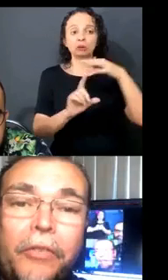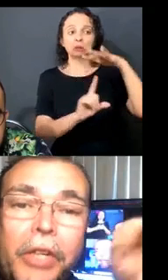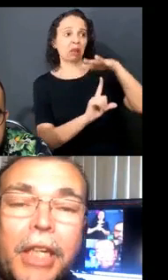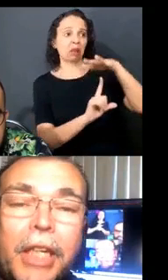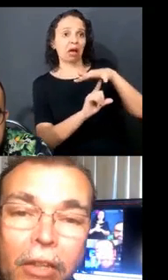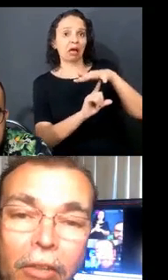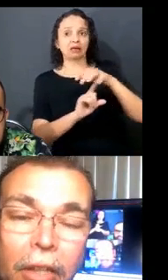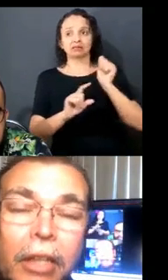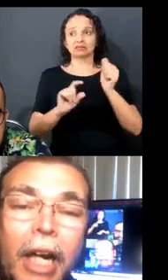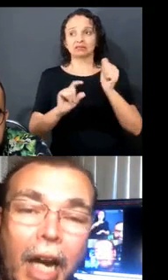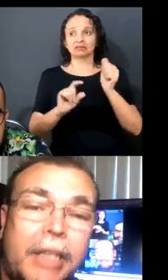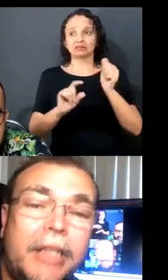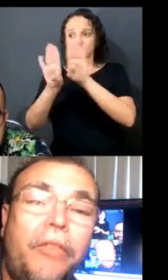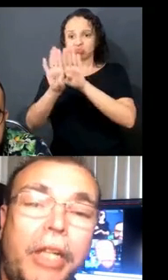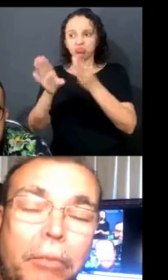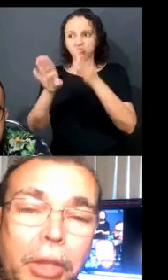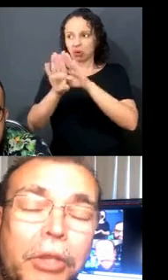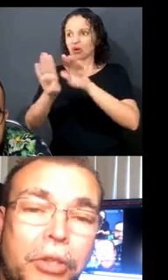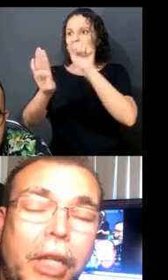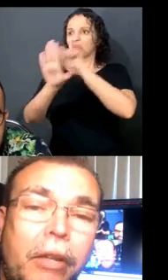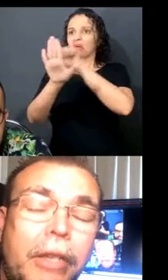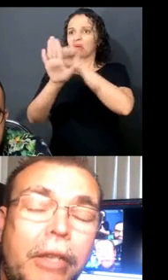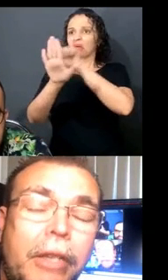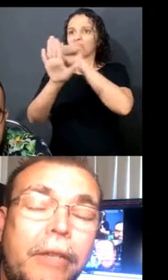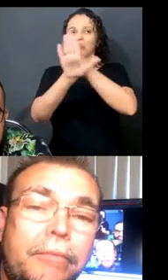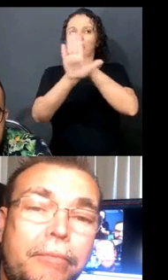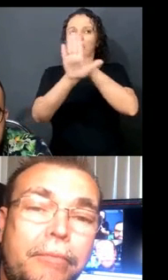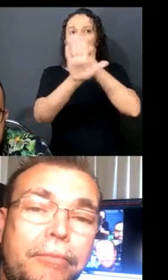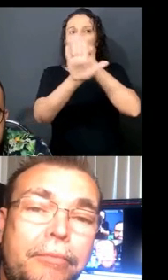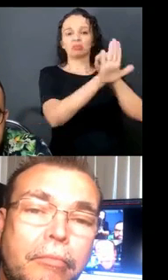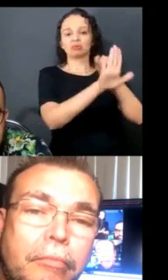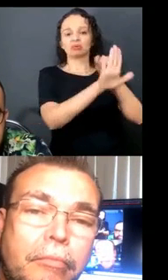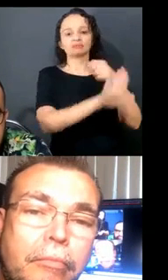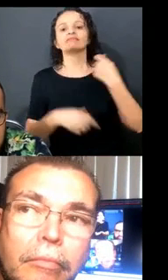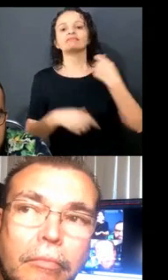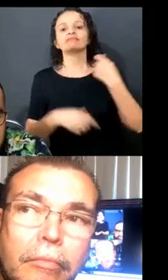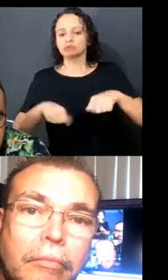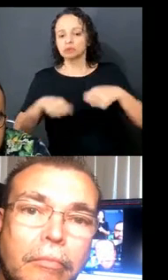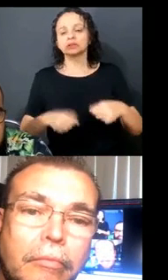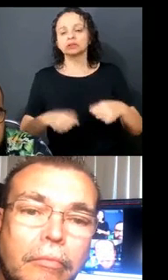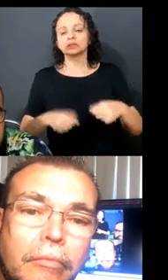essa ponte de evangelização através da mídia social, né?